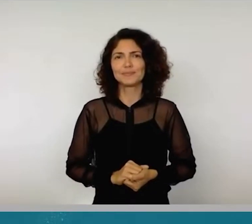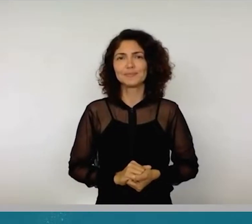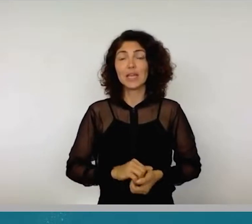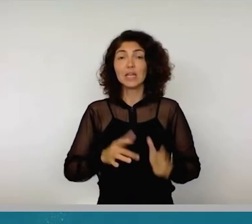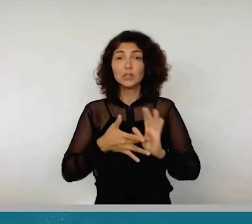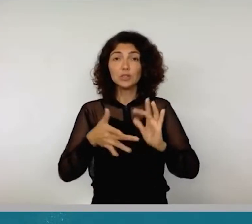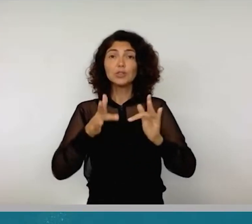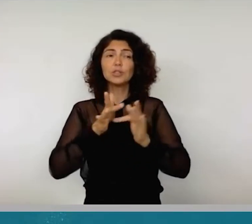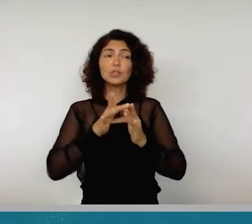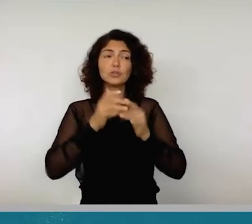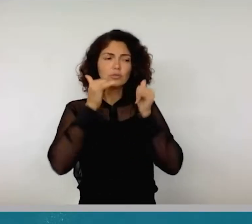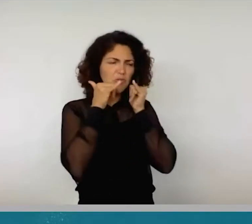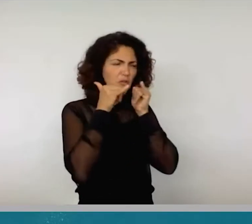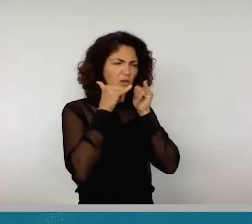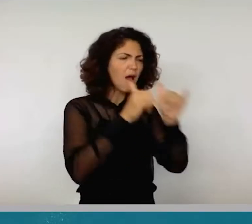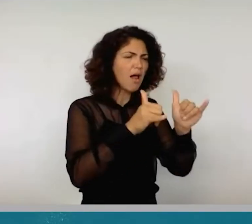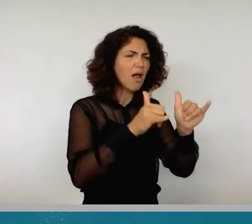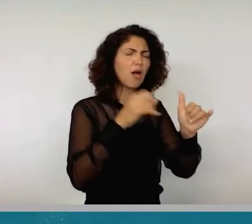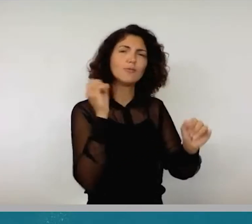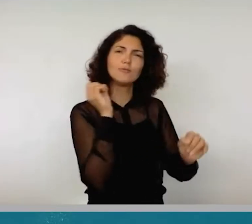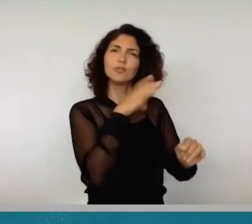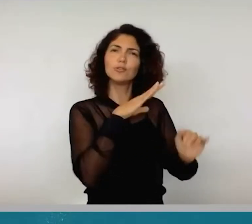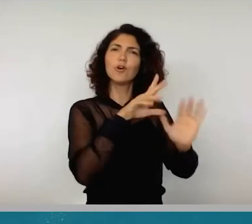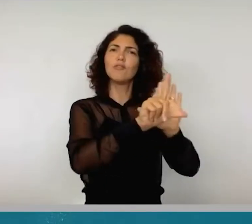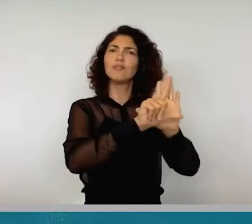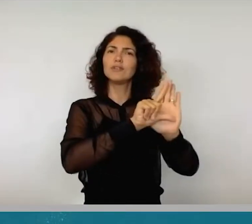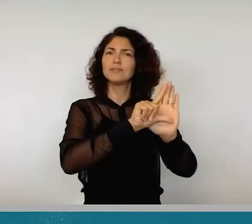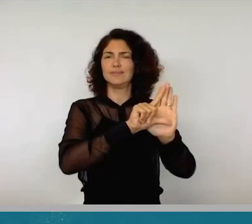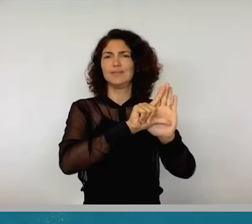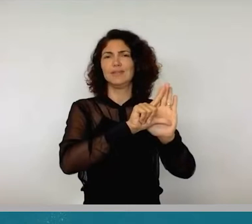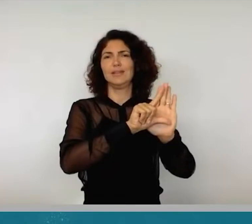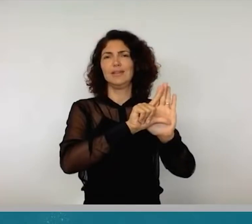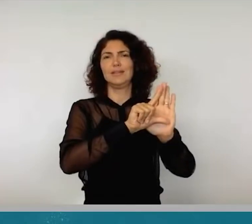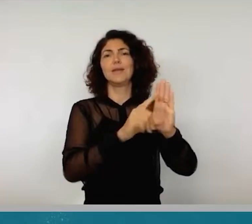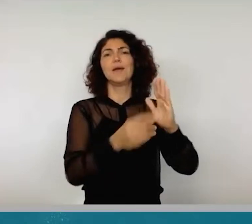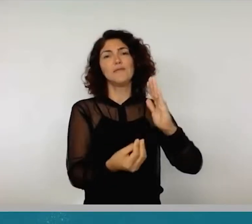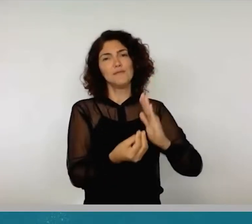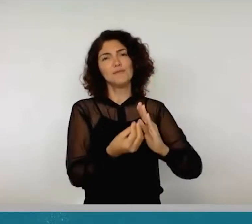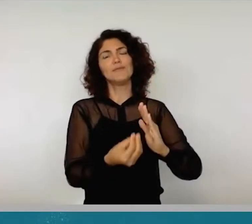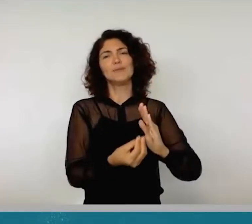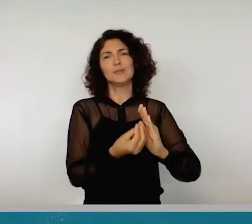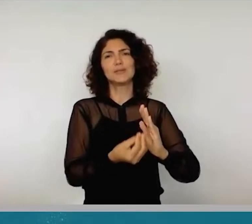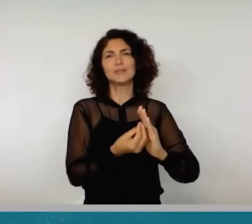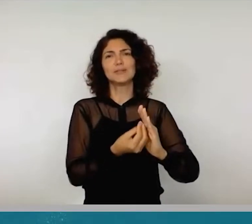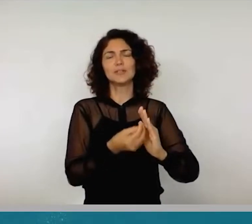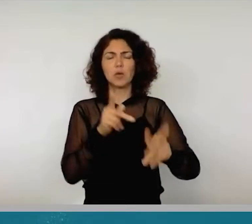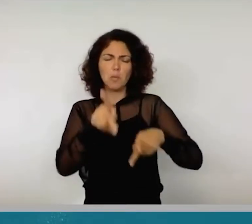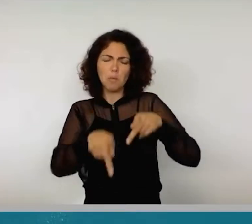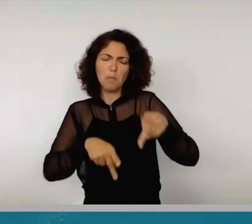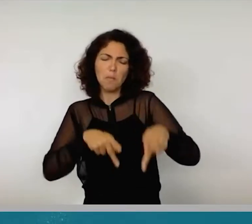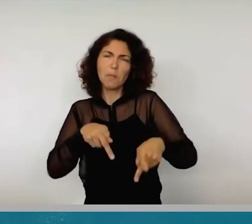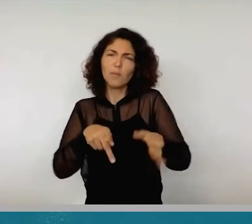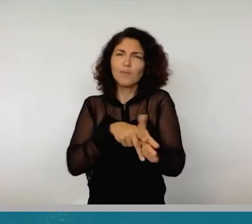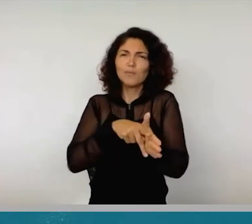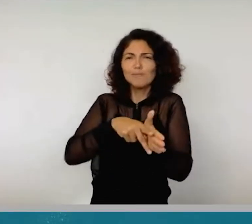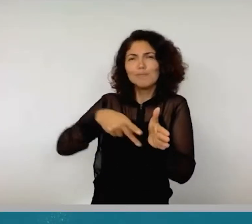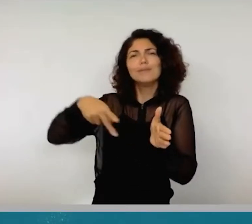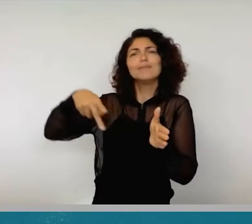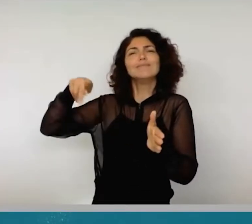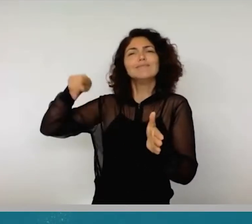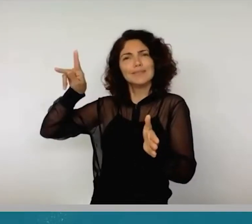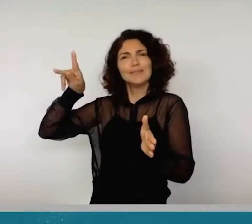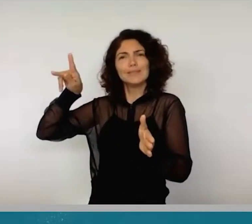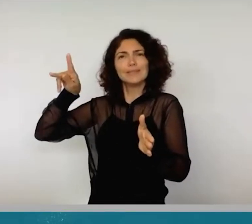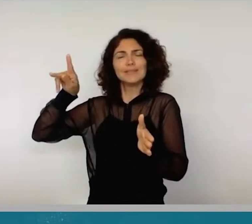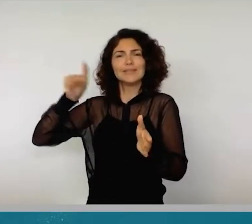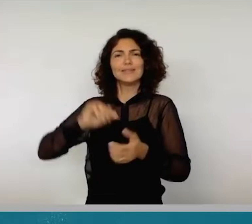à igreja, ao povo do reino dos céus. E somente esse povo é capaz de receber essa